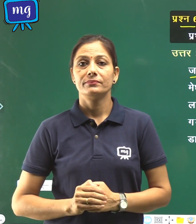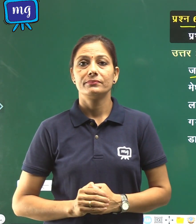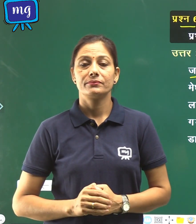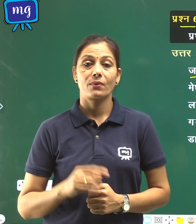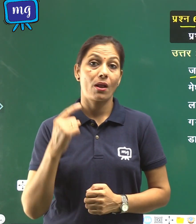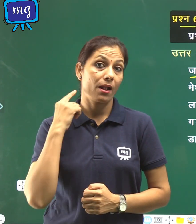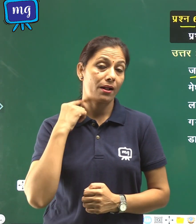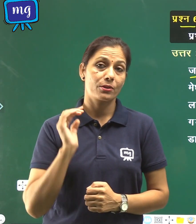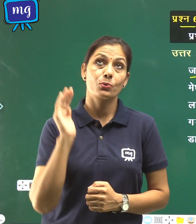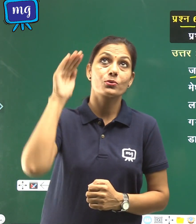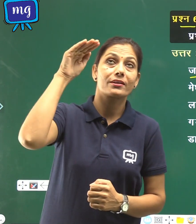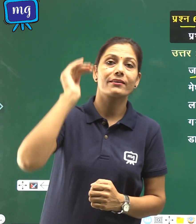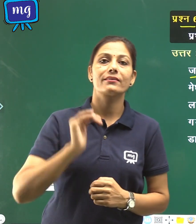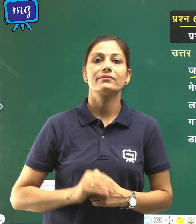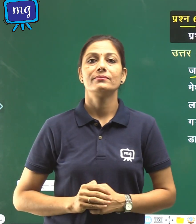गर्दन उचकाकर